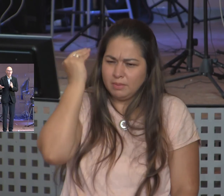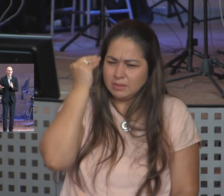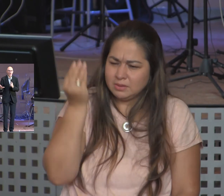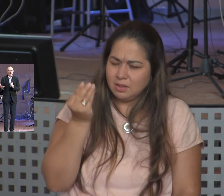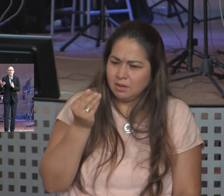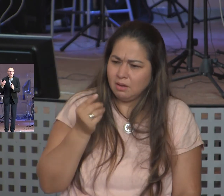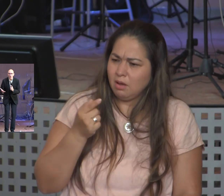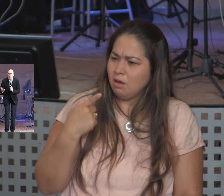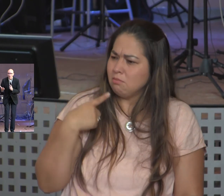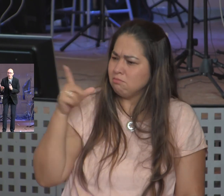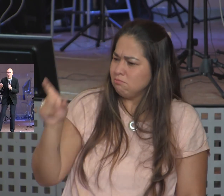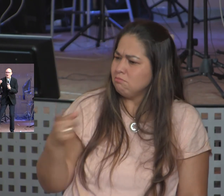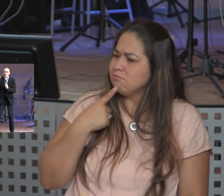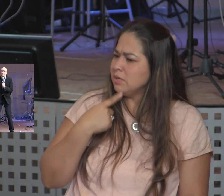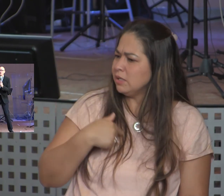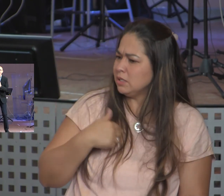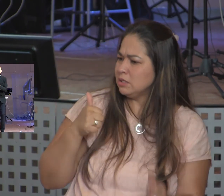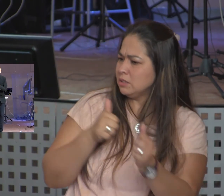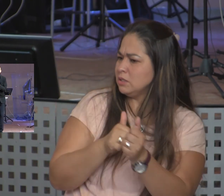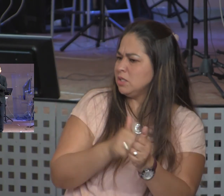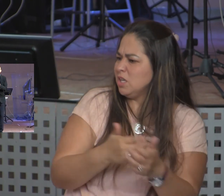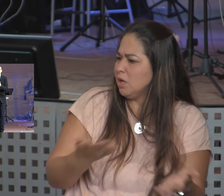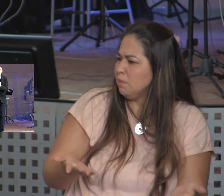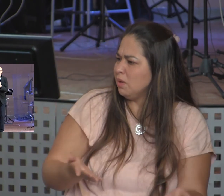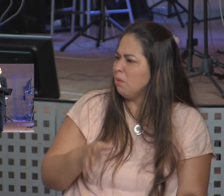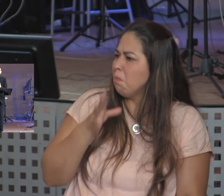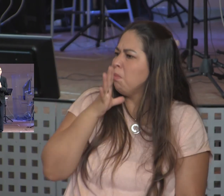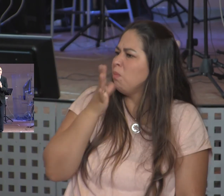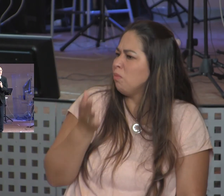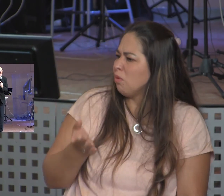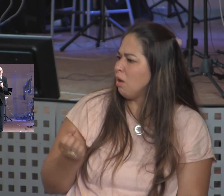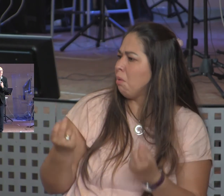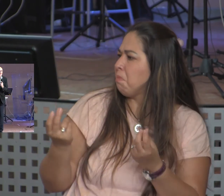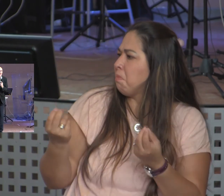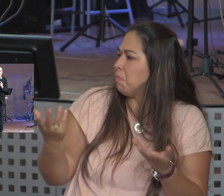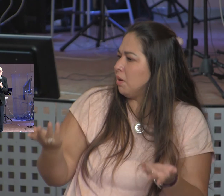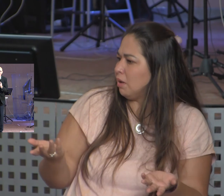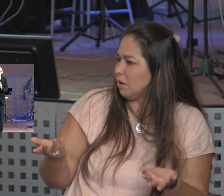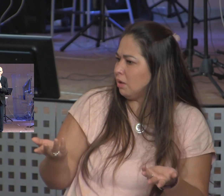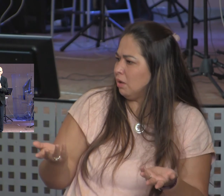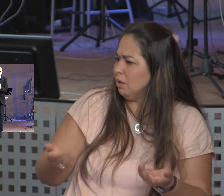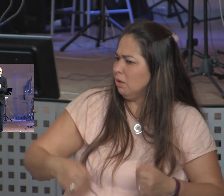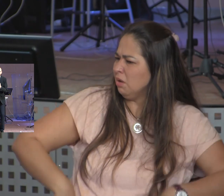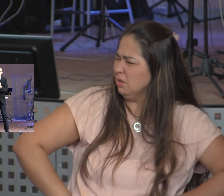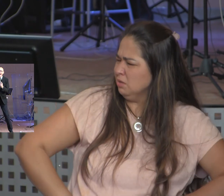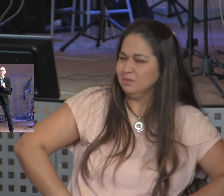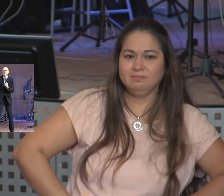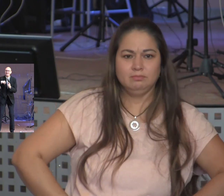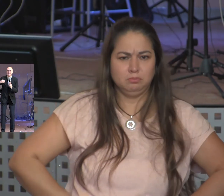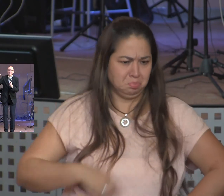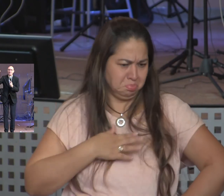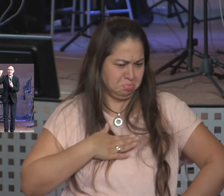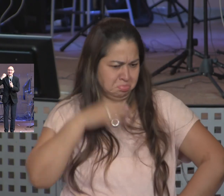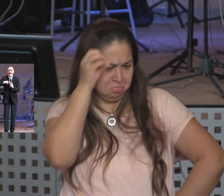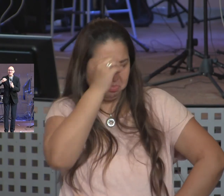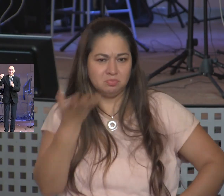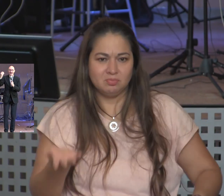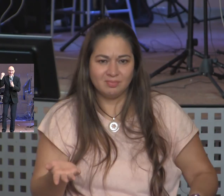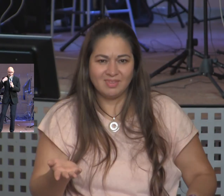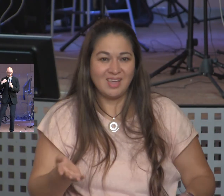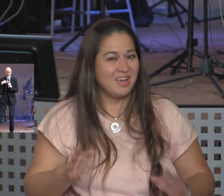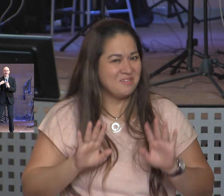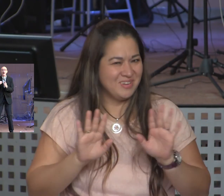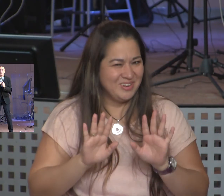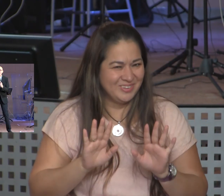cómo? No, porque cuando alguien oye la voz de Dios en el corazón, la misma